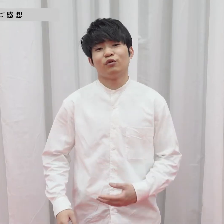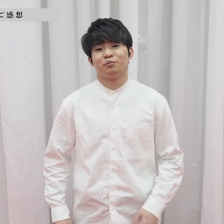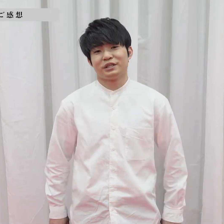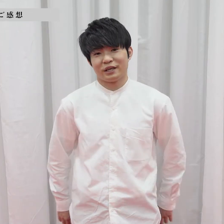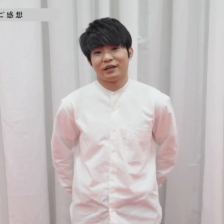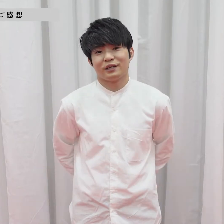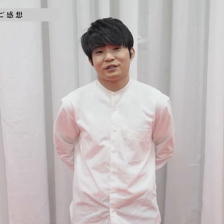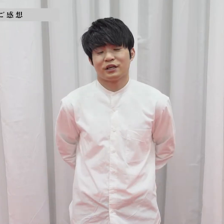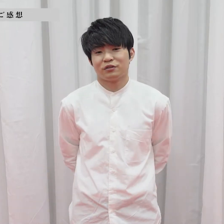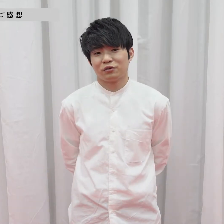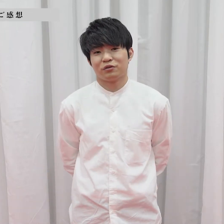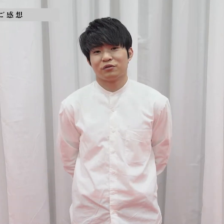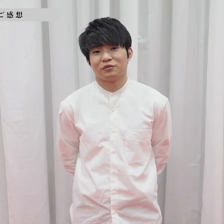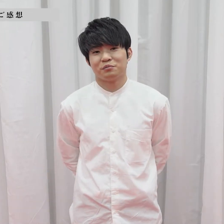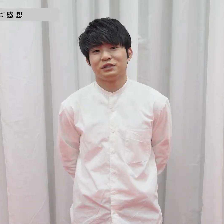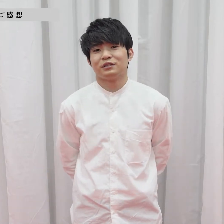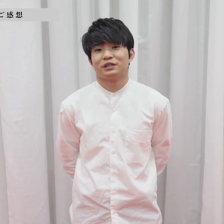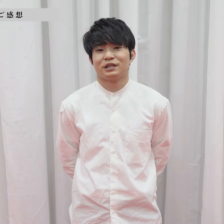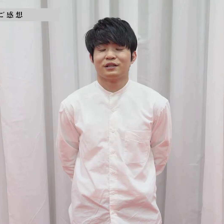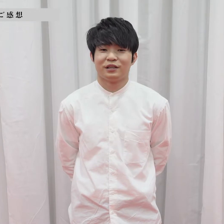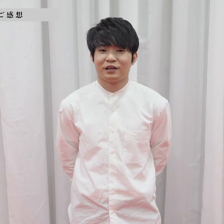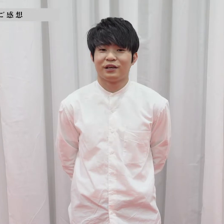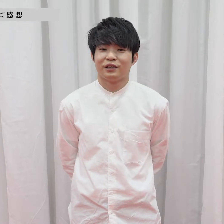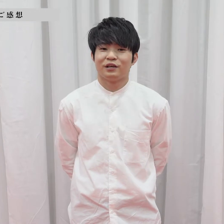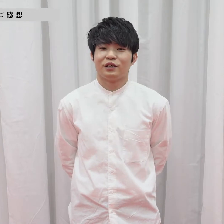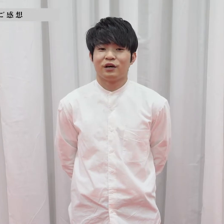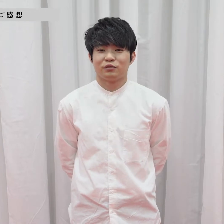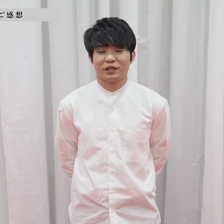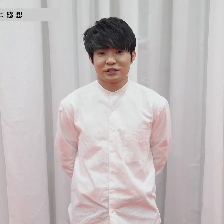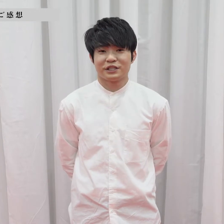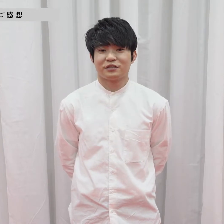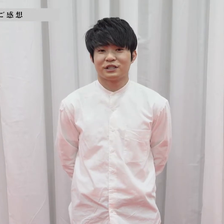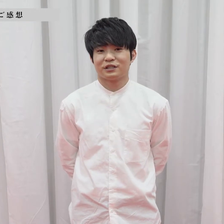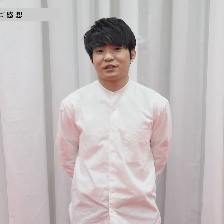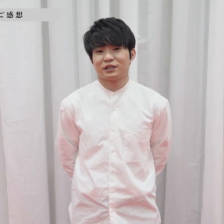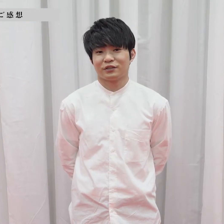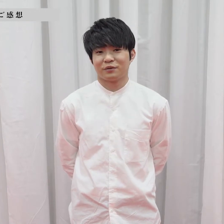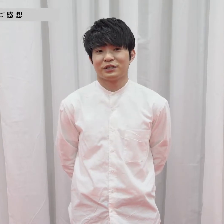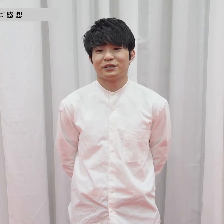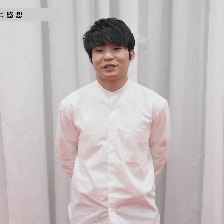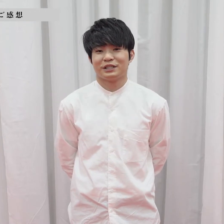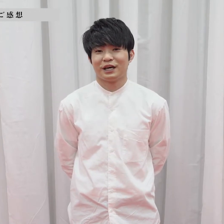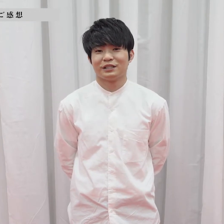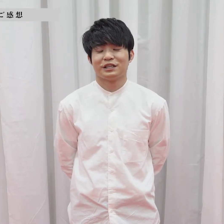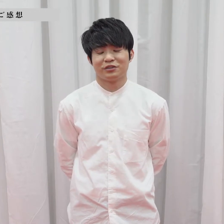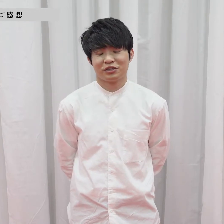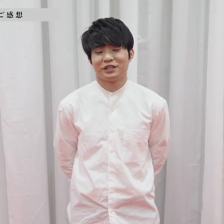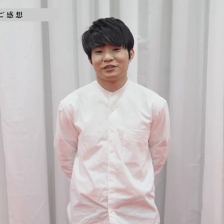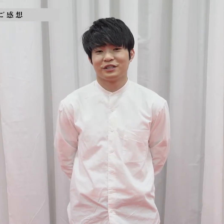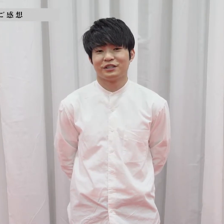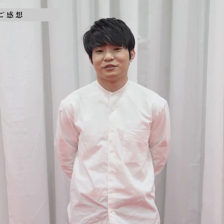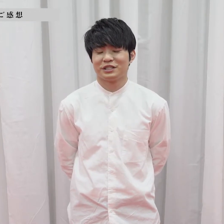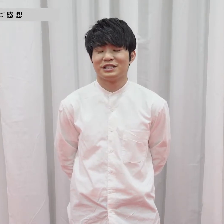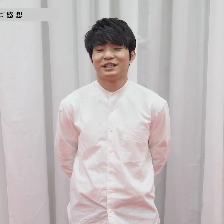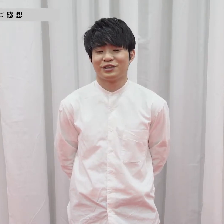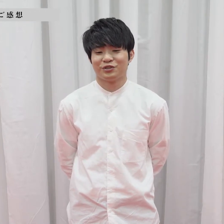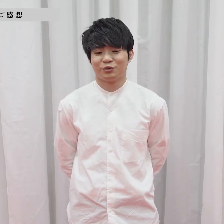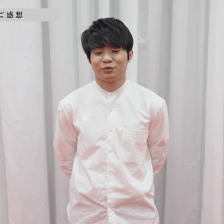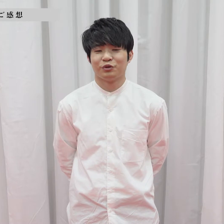見て、ちゃんと見てくださって、うなずいてくださってる方とかもいたりとかして、あ、ちゃんと聞いてくれてて嬉しいなっていう思い